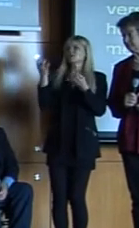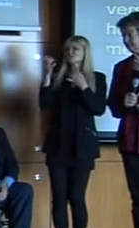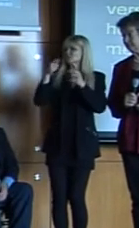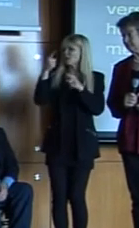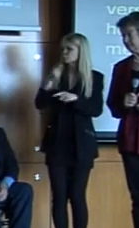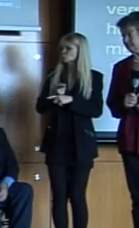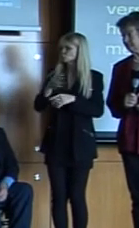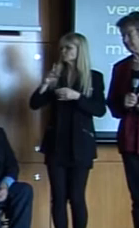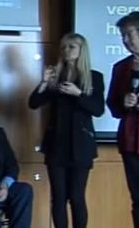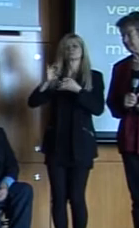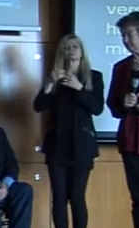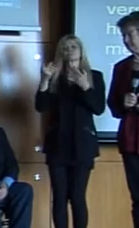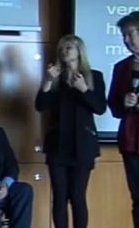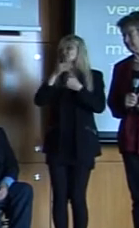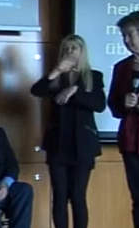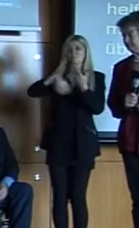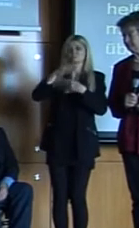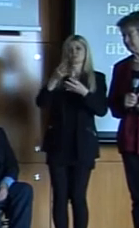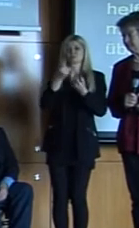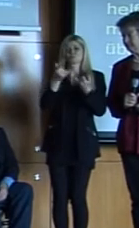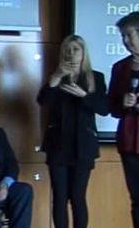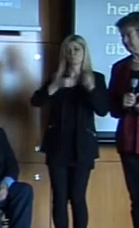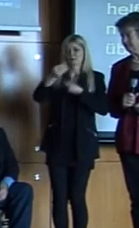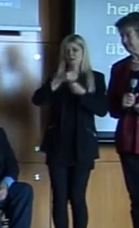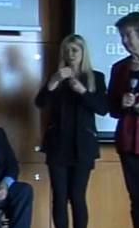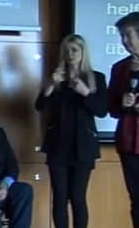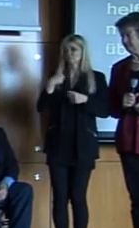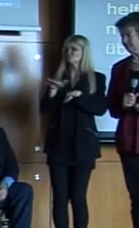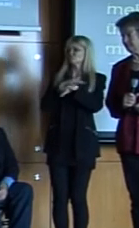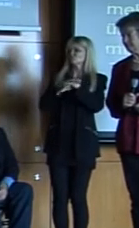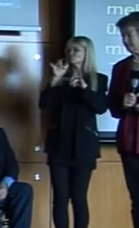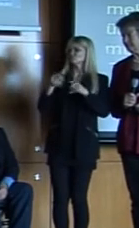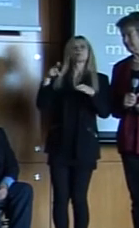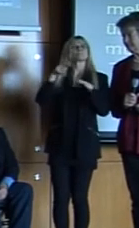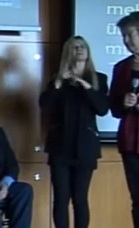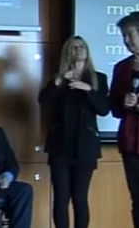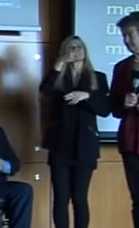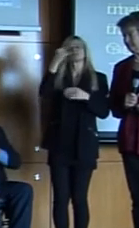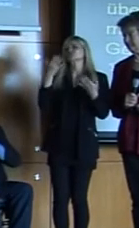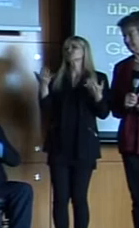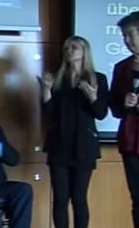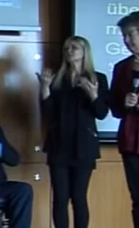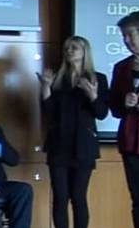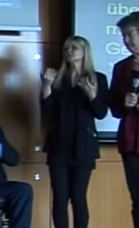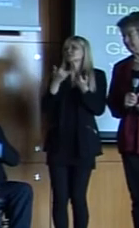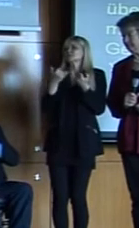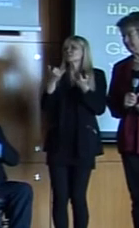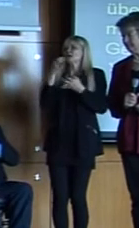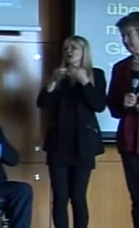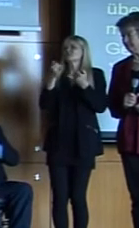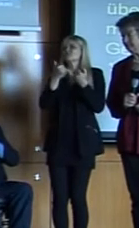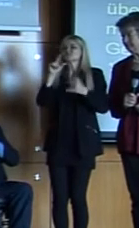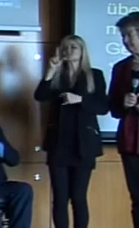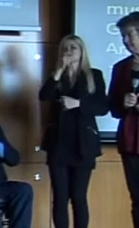ganze schlampige Umgang wirklich, wo man das Gefühl hat, Menschen mit Behinderung sind einfach zweitklassig behandelt.